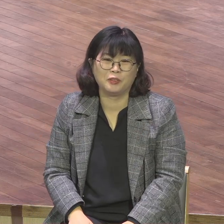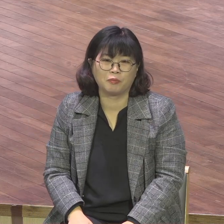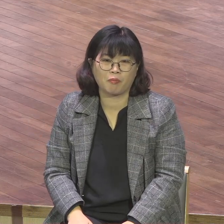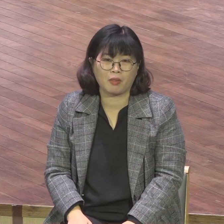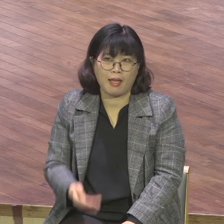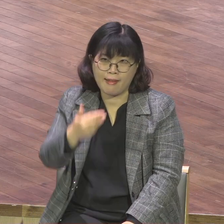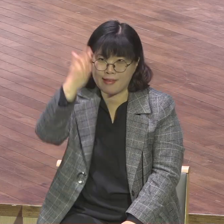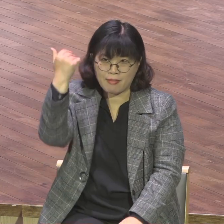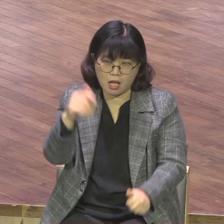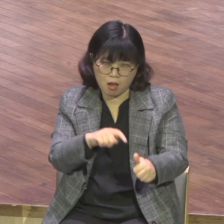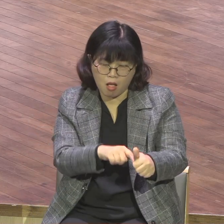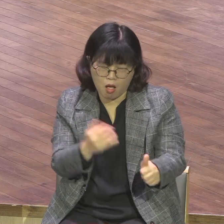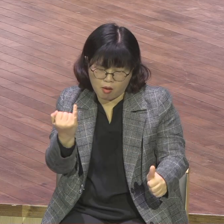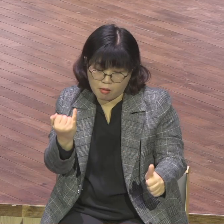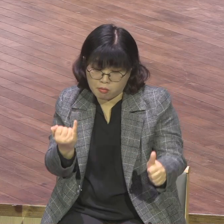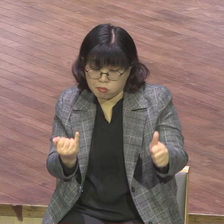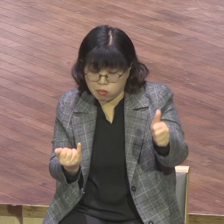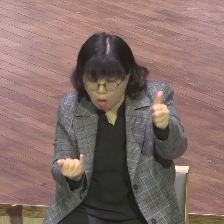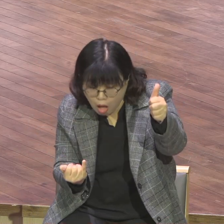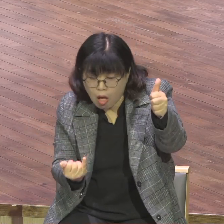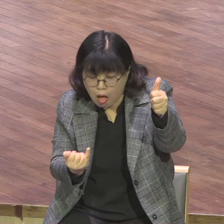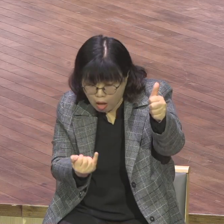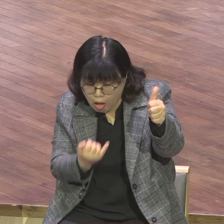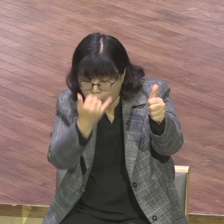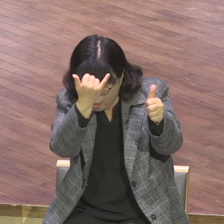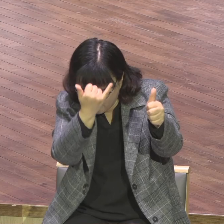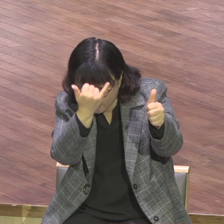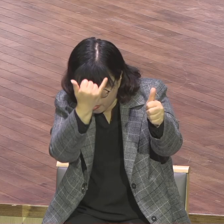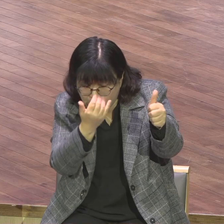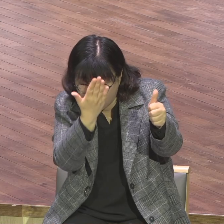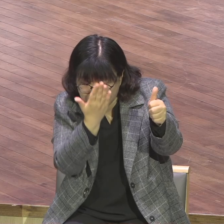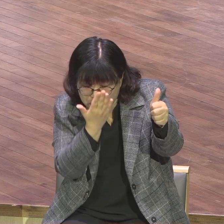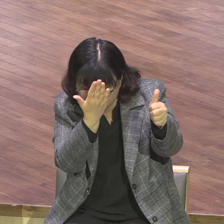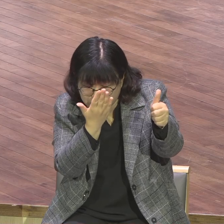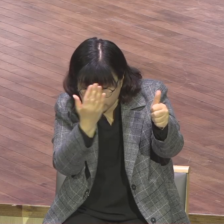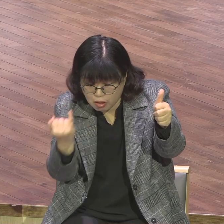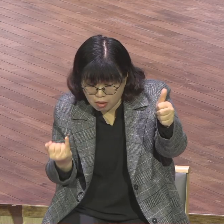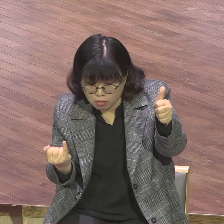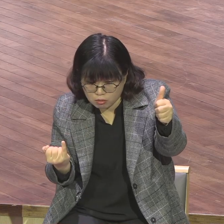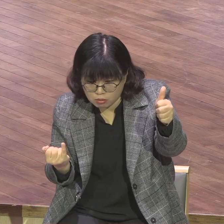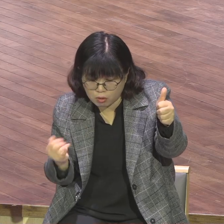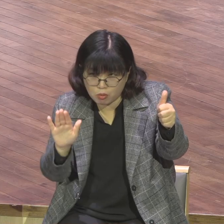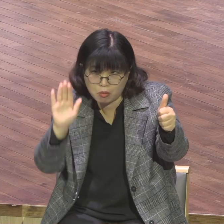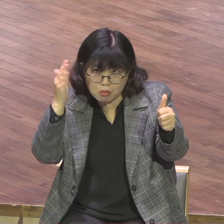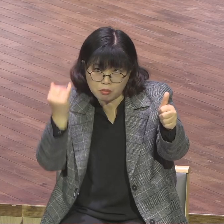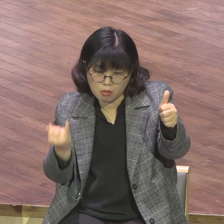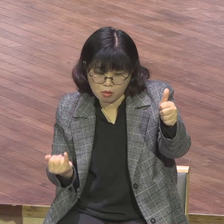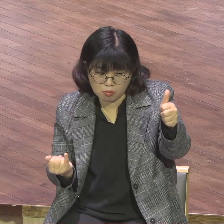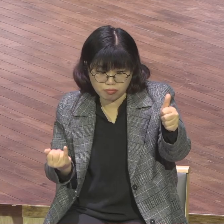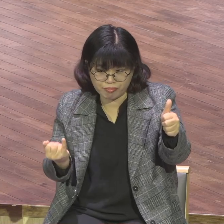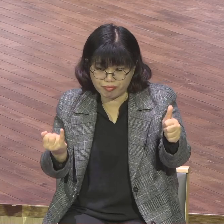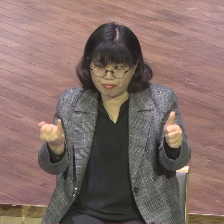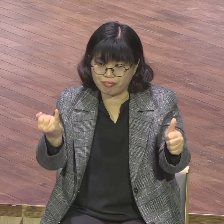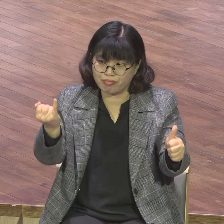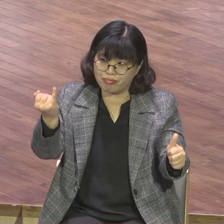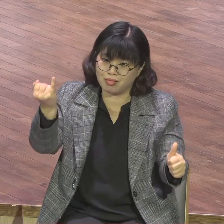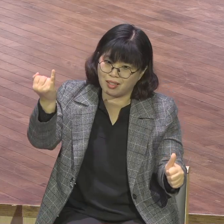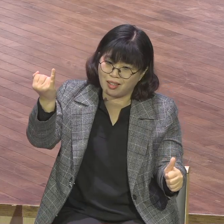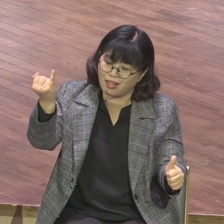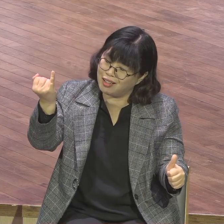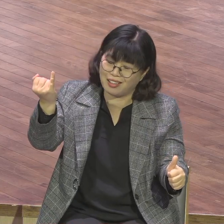남편을 자원하는 마음으로 우리가 주를 섬기듯이 섬기면서 자원하는 마음으로 순종하는 것이 좋은